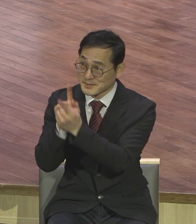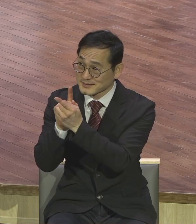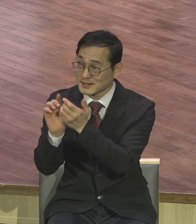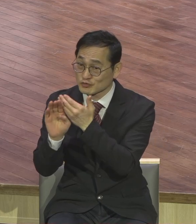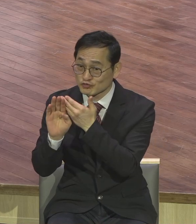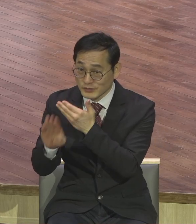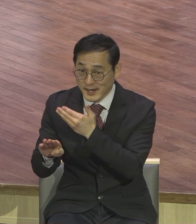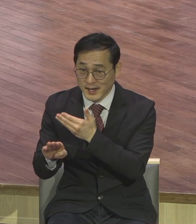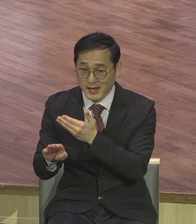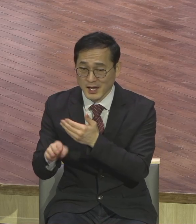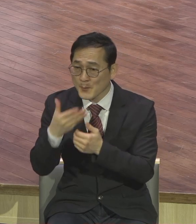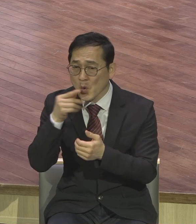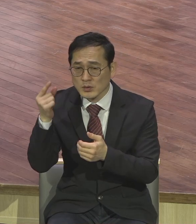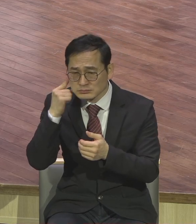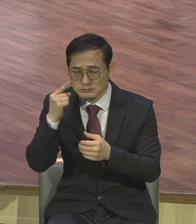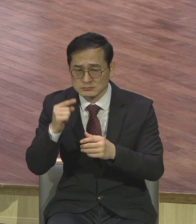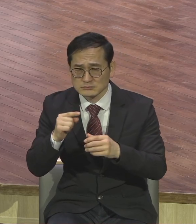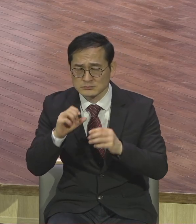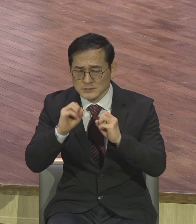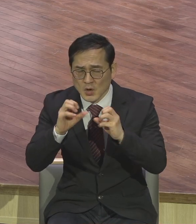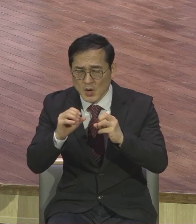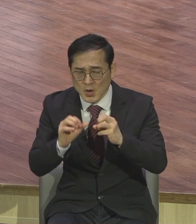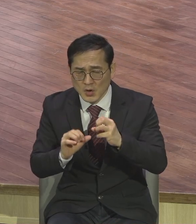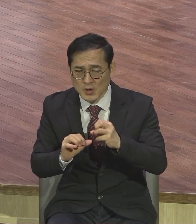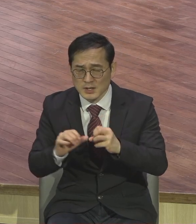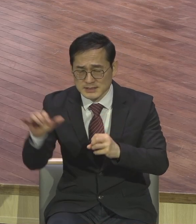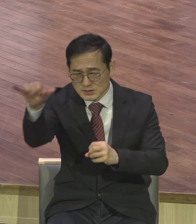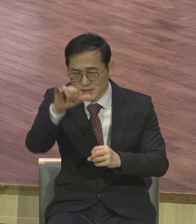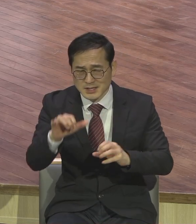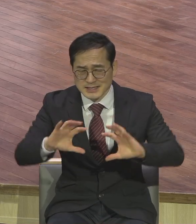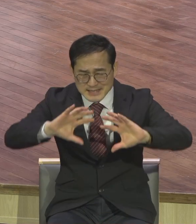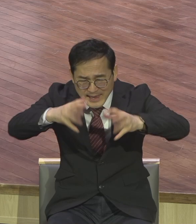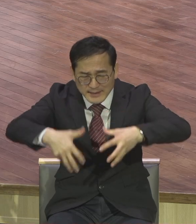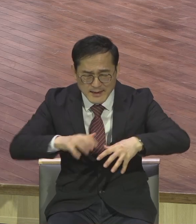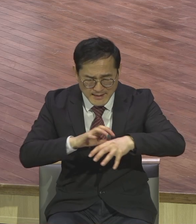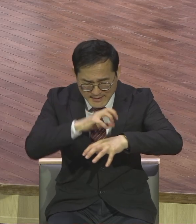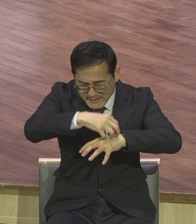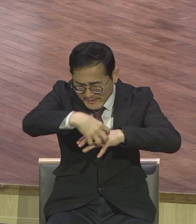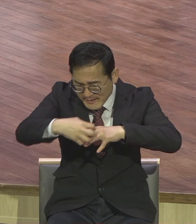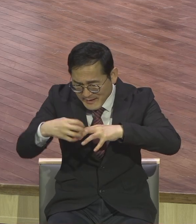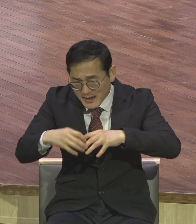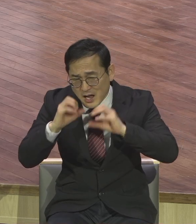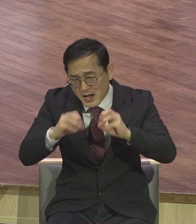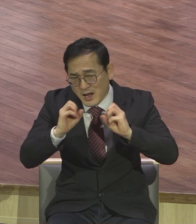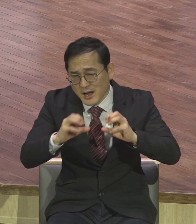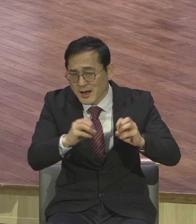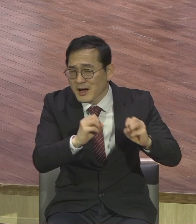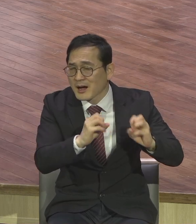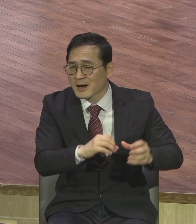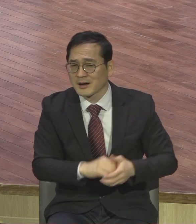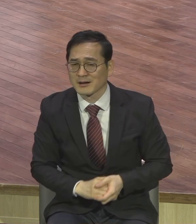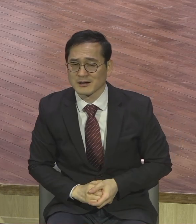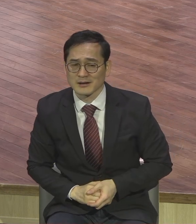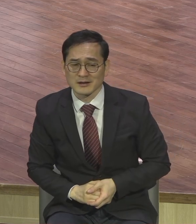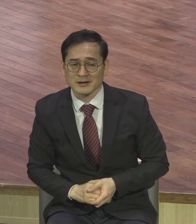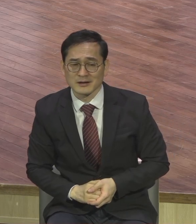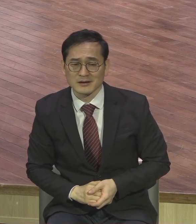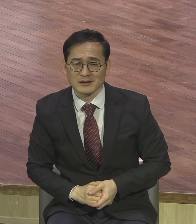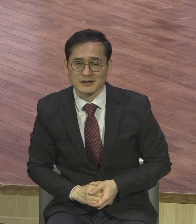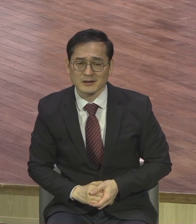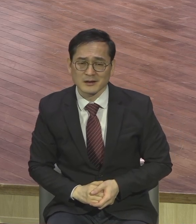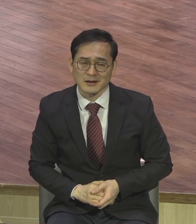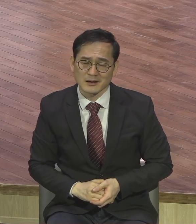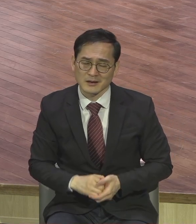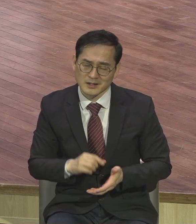그러니까 그리스도의 깊이와 높이와 길이와 넓이를 좀 알아라. 다 같은 예수를 믿어도